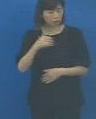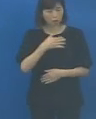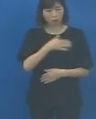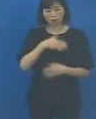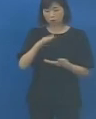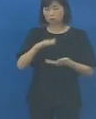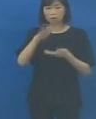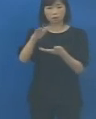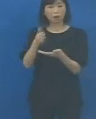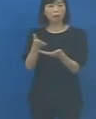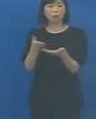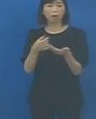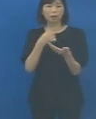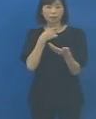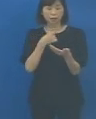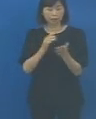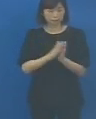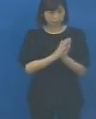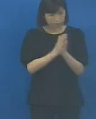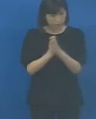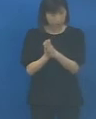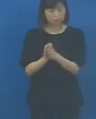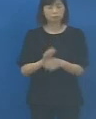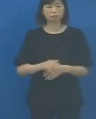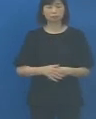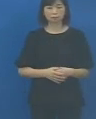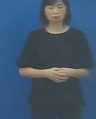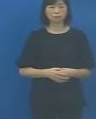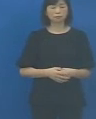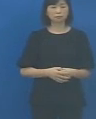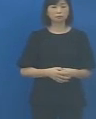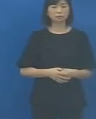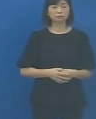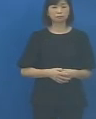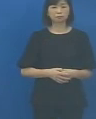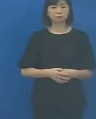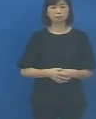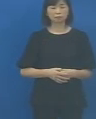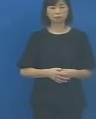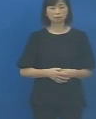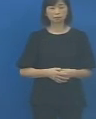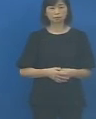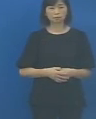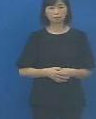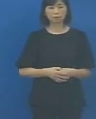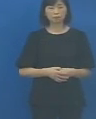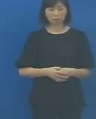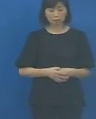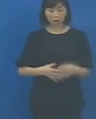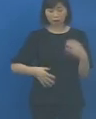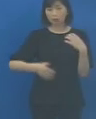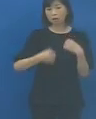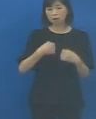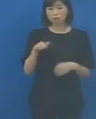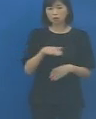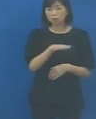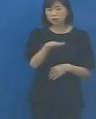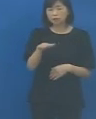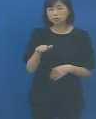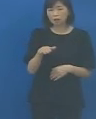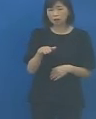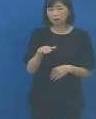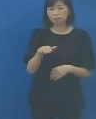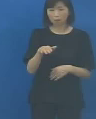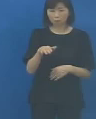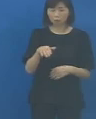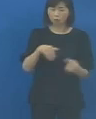い、ということをお願いを申し上げたいと思います。そういう意味で、学生の皆さんも孤独な、